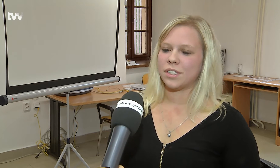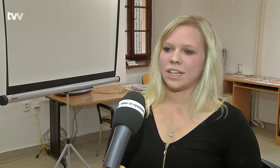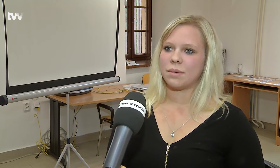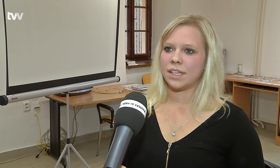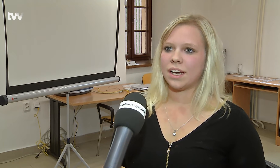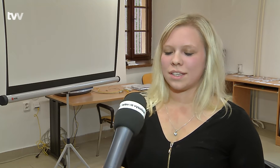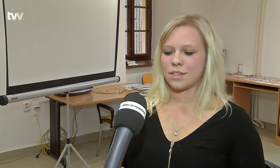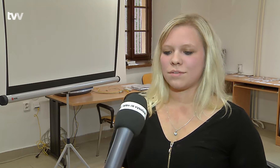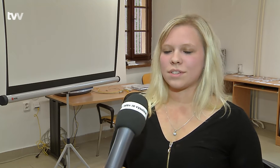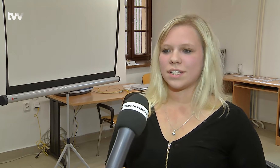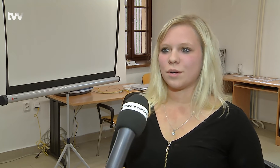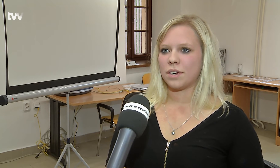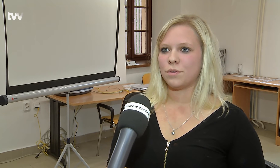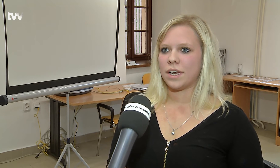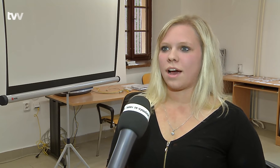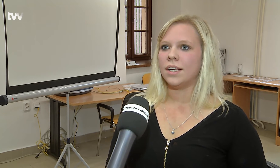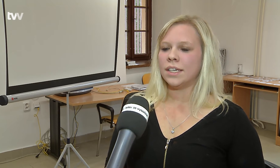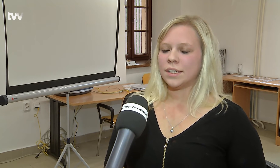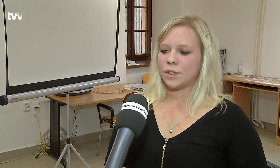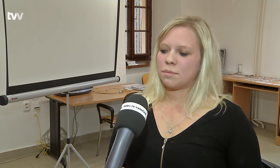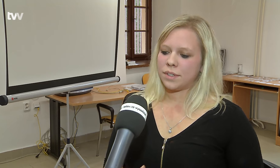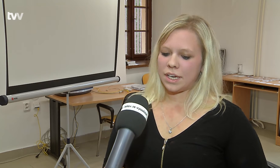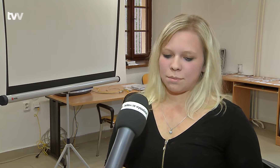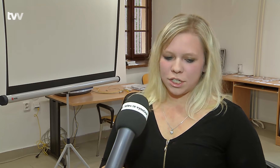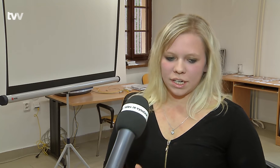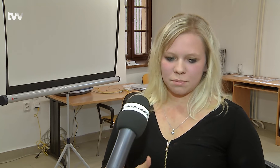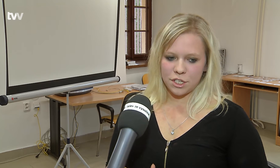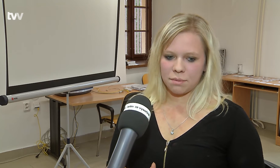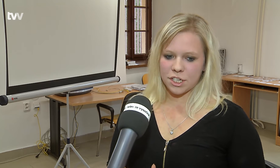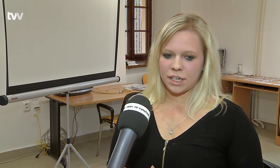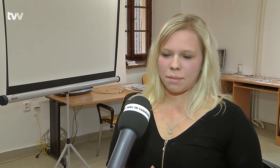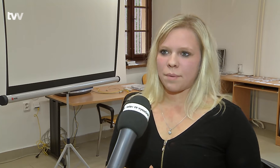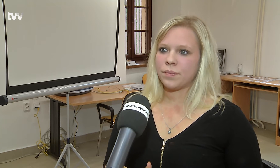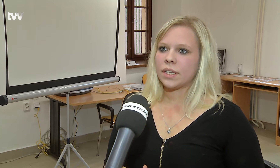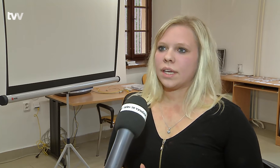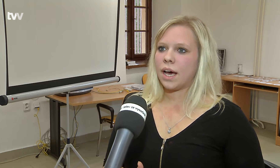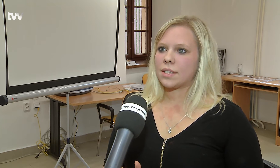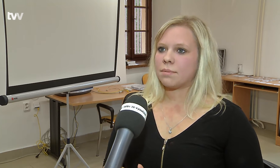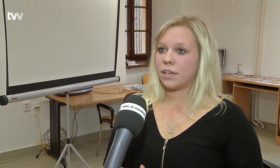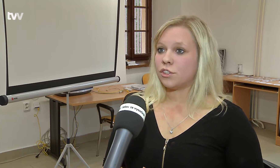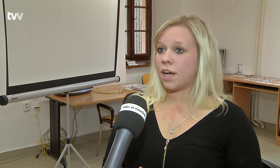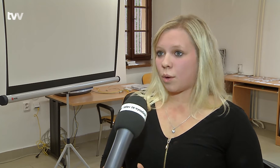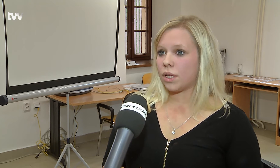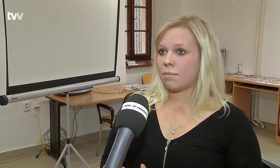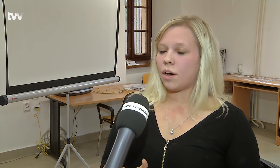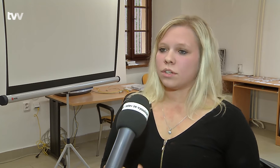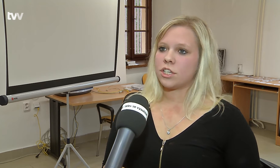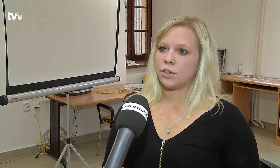ta gramatika, ten slovosled je opravdu jiná. Jo, já dám příklad, my třeba řekneme, já jsem jel včera autem a oni řeknou,